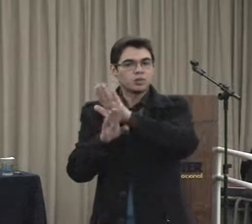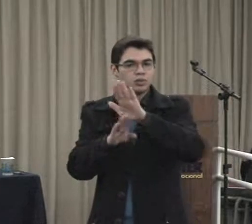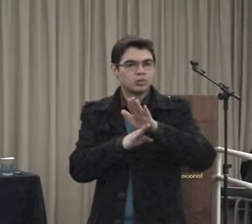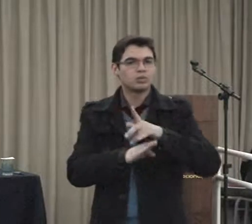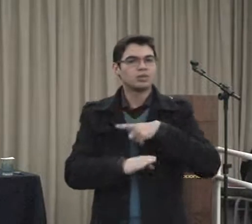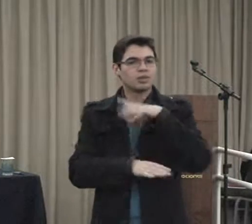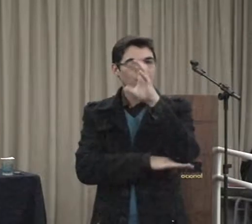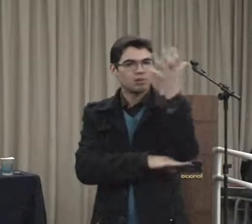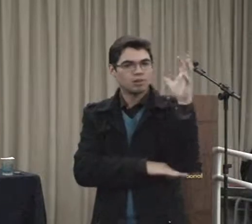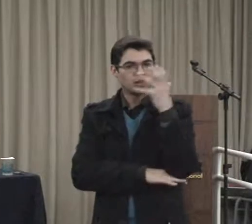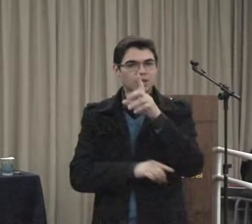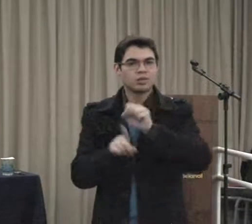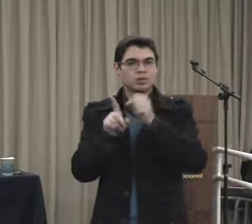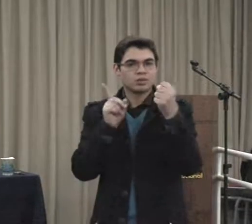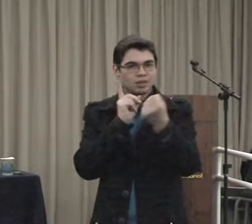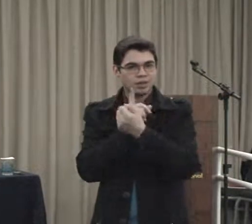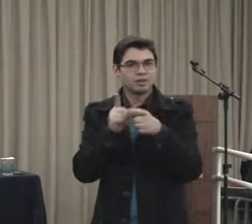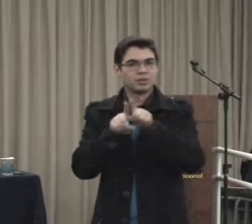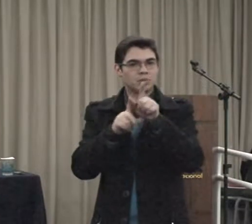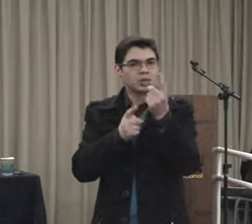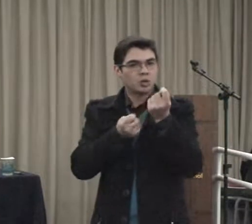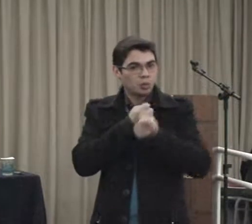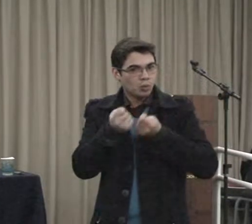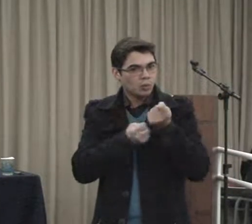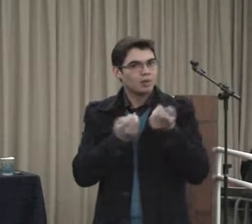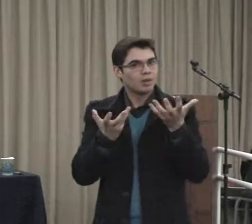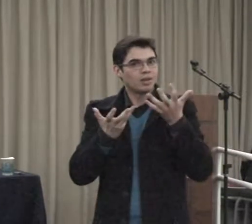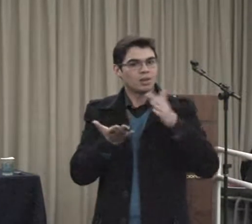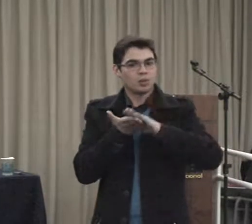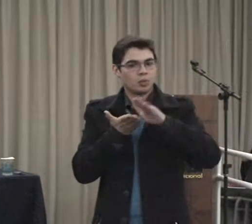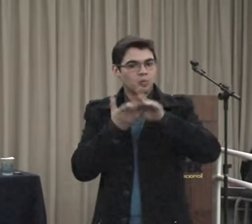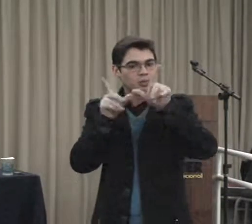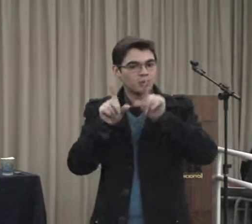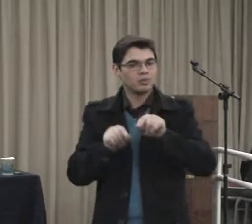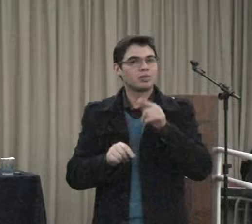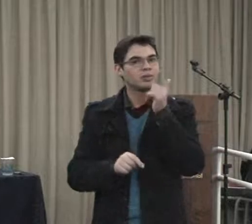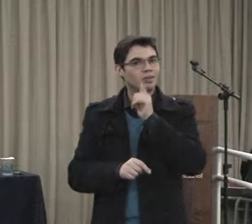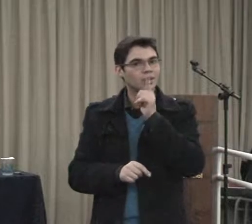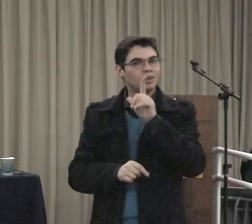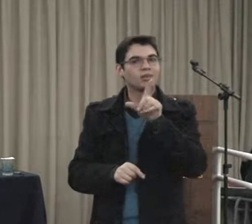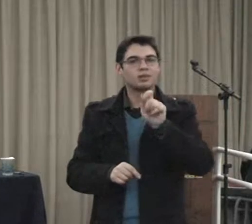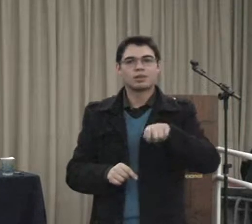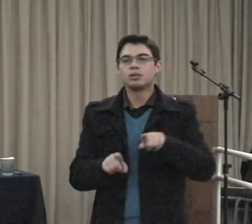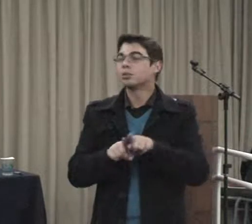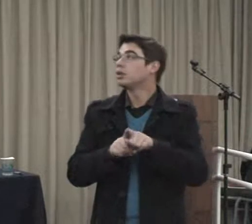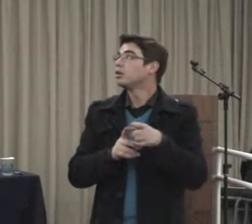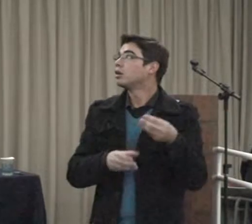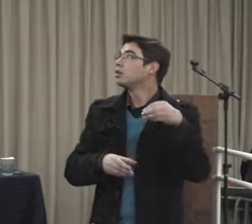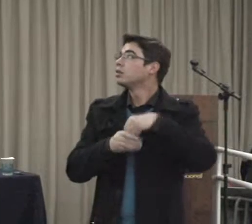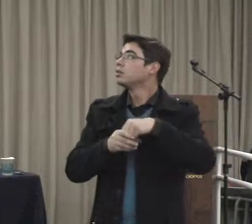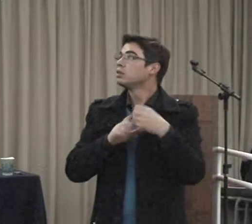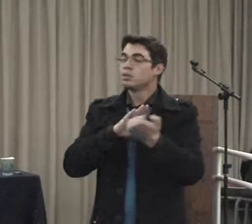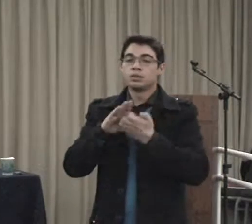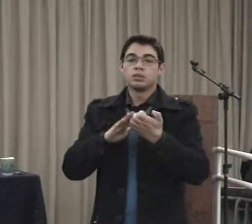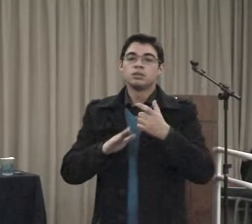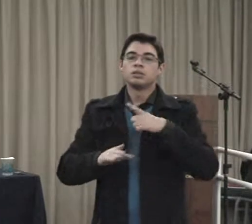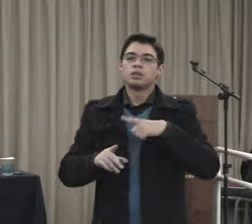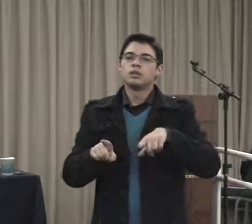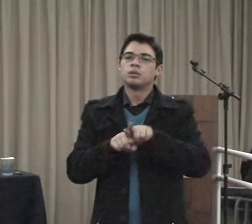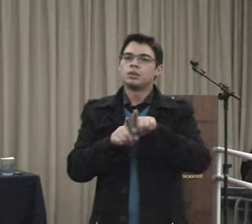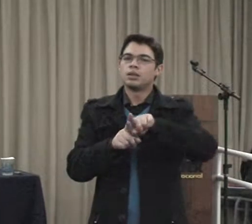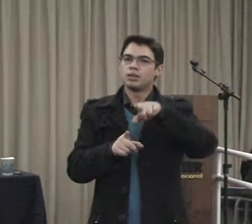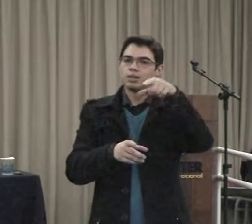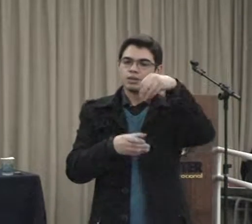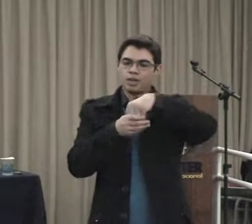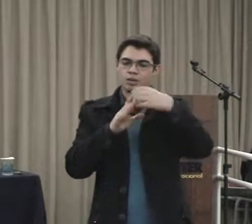nesse caminho da sustentabilidade, uma das coisas que a gente vem falando muito nas empresas é sobre a questão da inclusão da